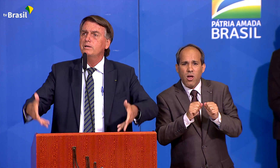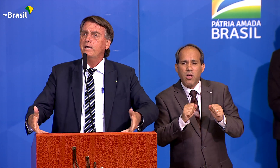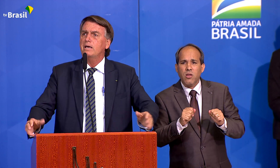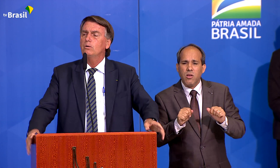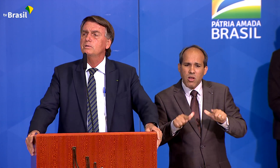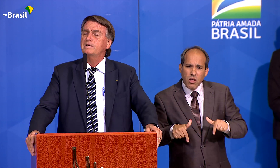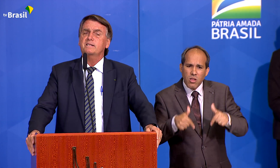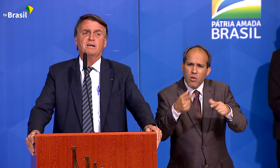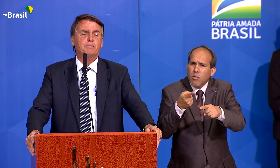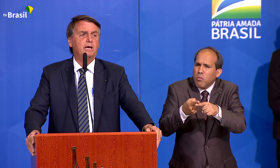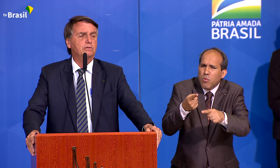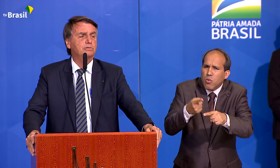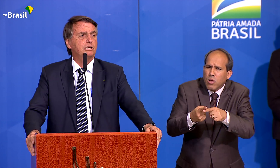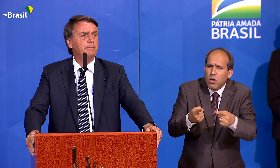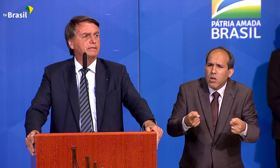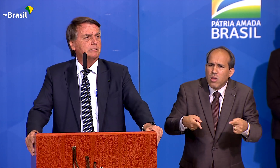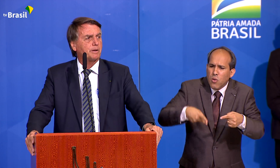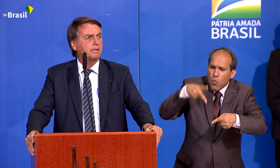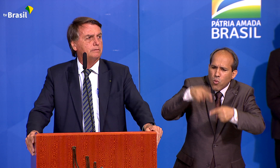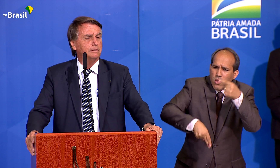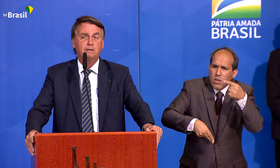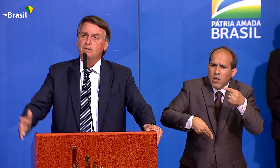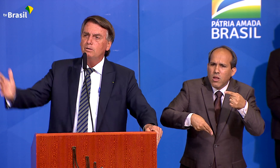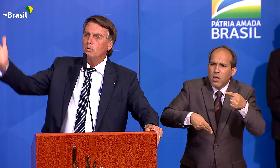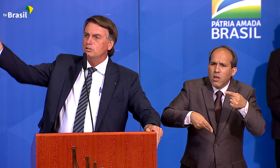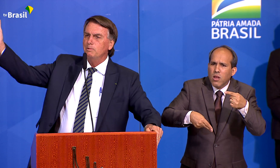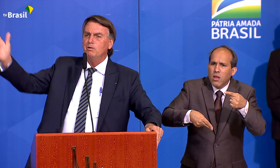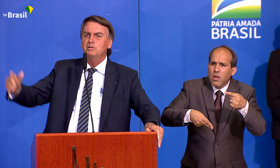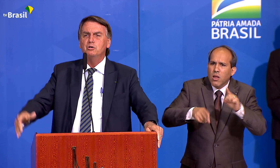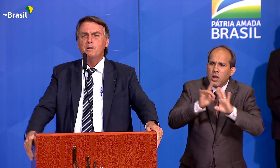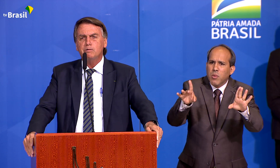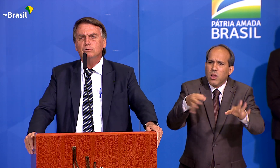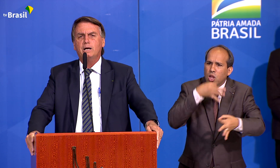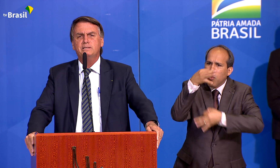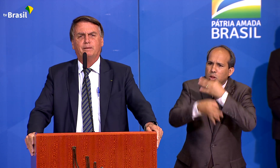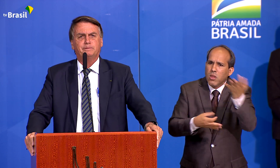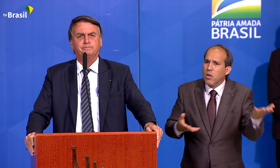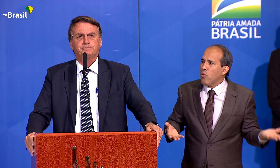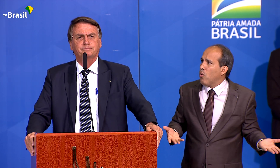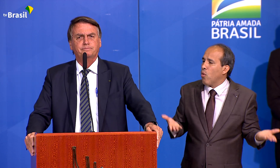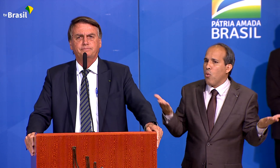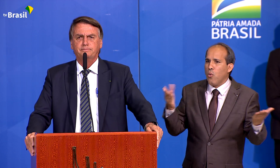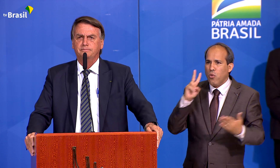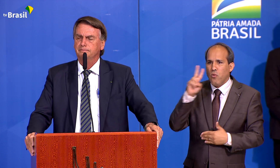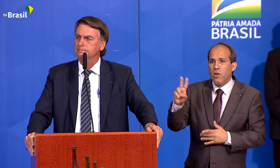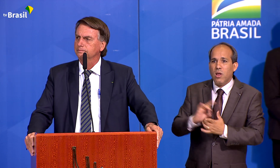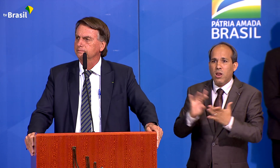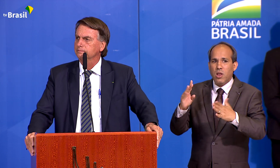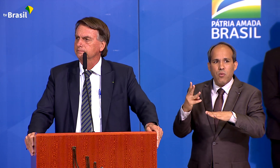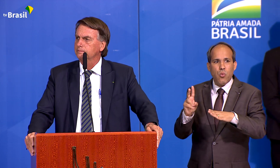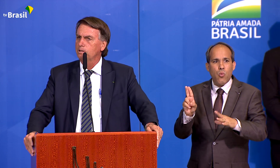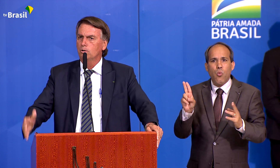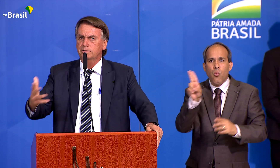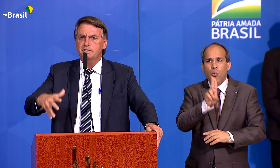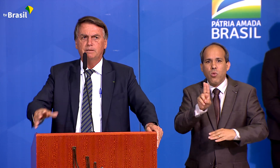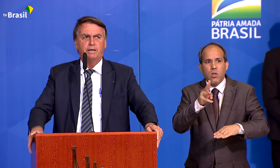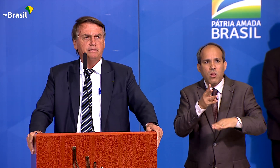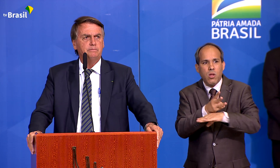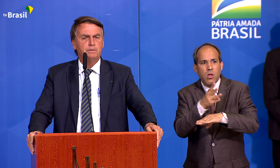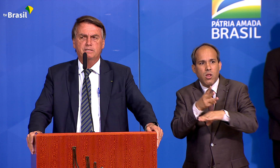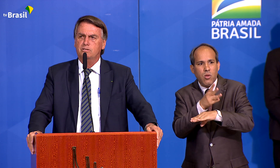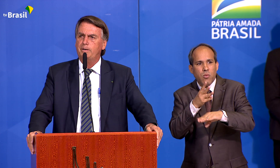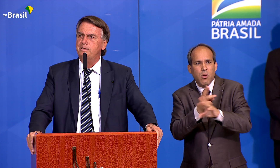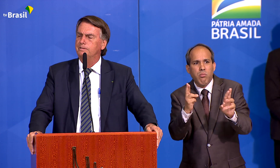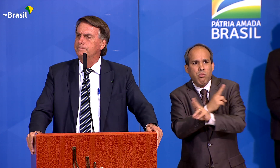acaso porque o cerceamento de liberdade expressão hoje me reunir com o pessoal do WhatsApp Ah e